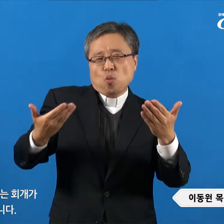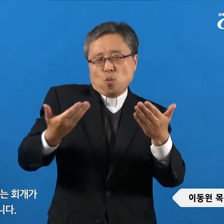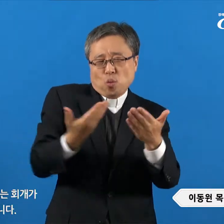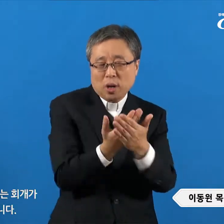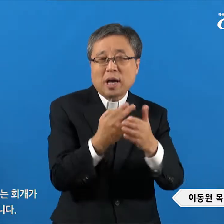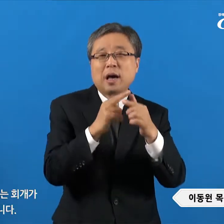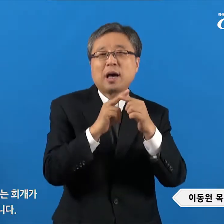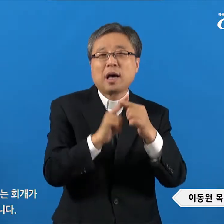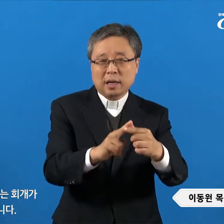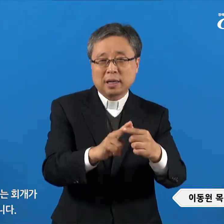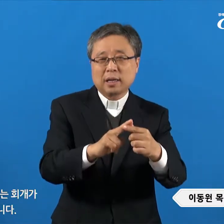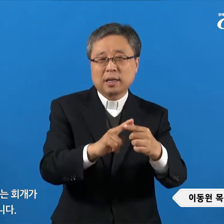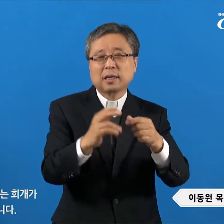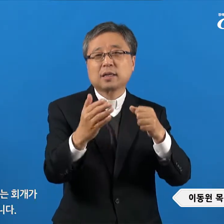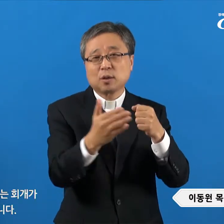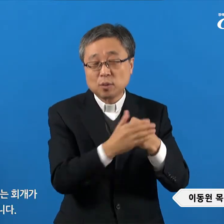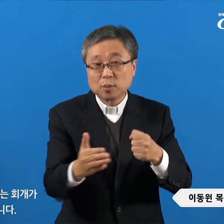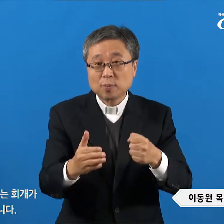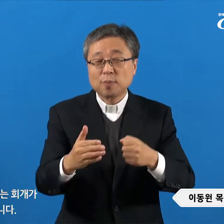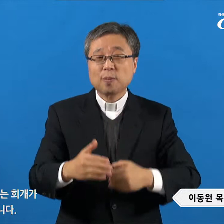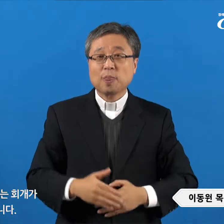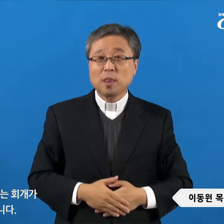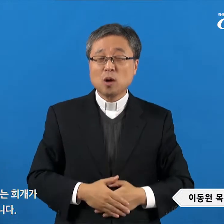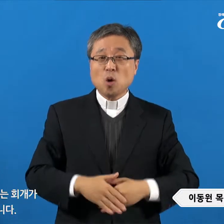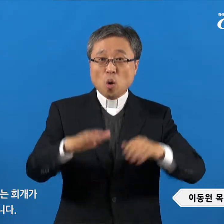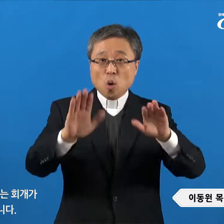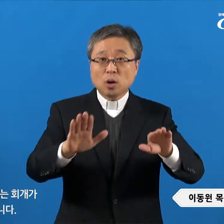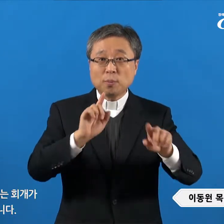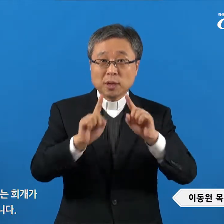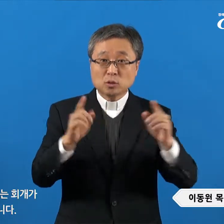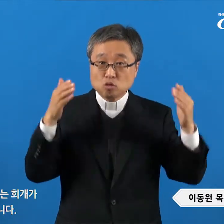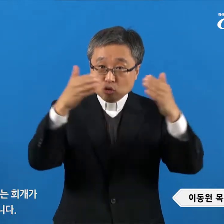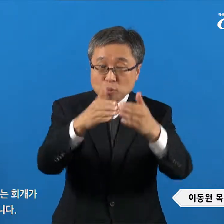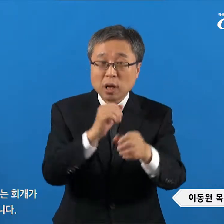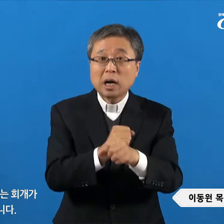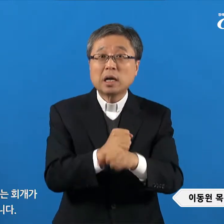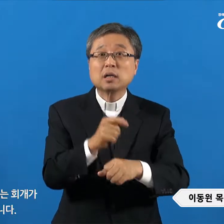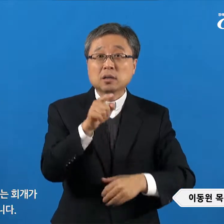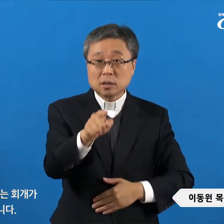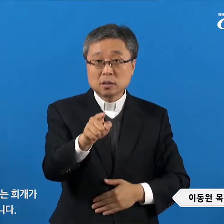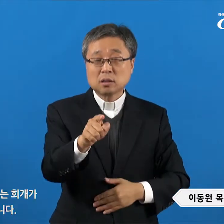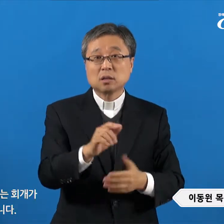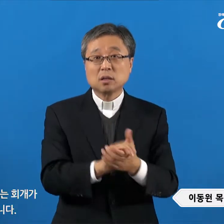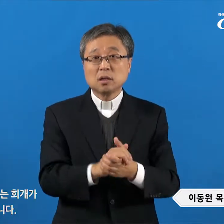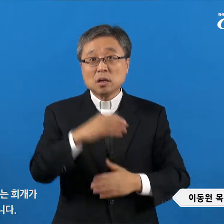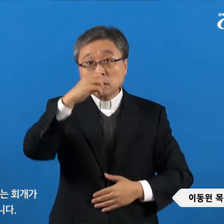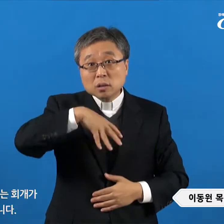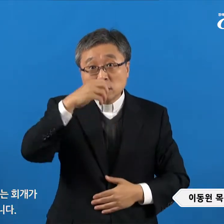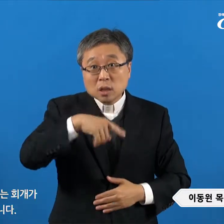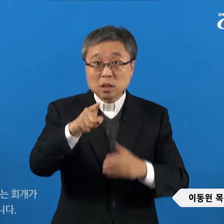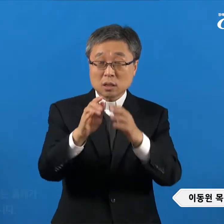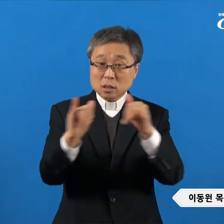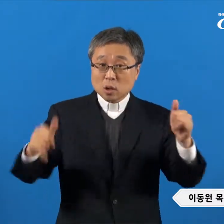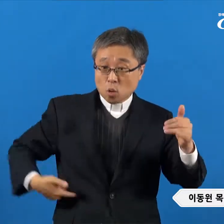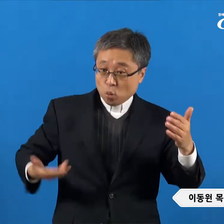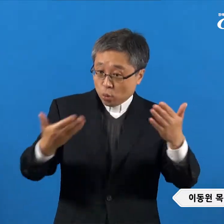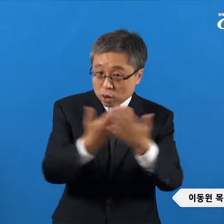동반된 때문입니다. 그러나 오늘 본문에서 주목할 것은 그냥 이 사람이 회개하고 구원받은